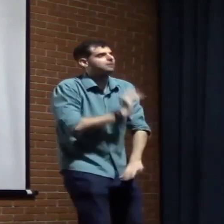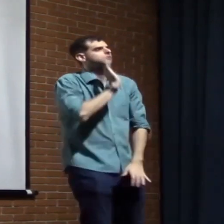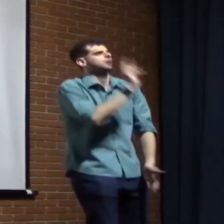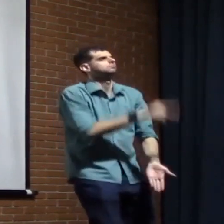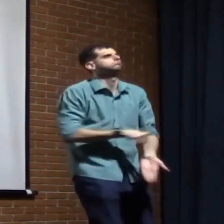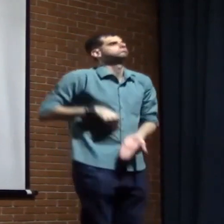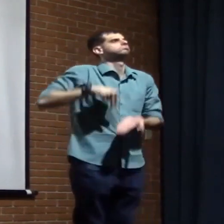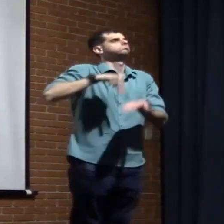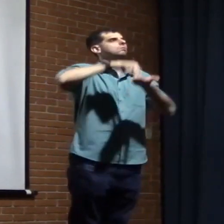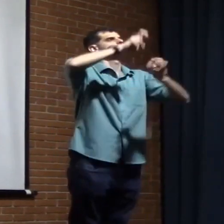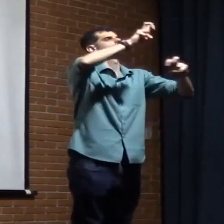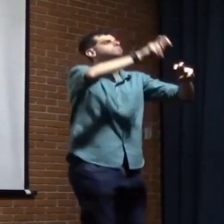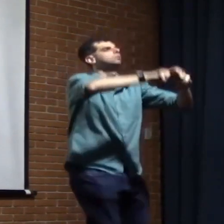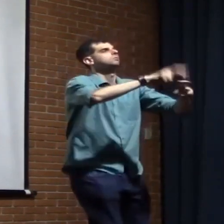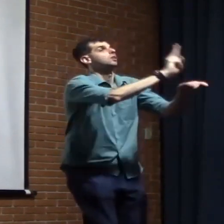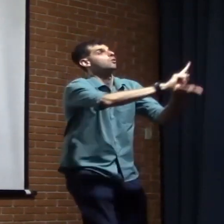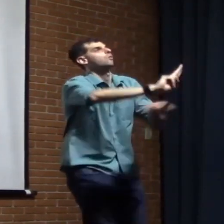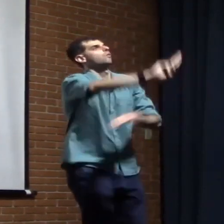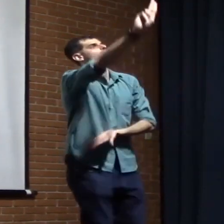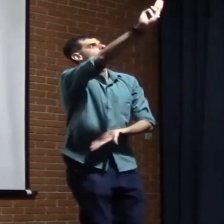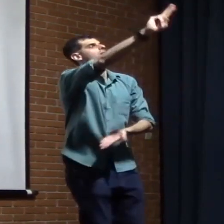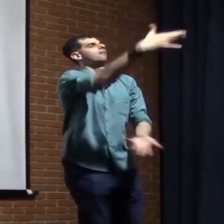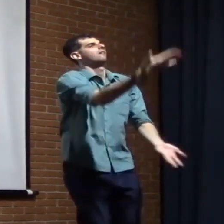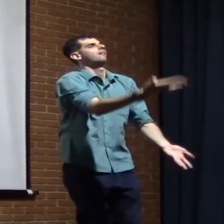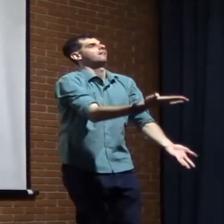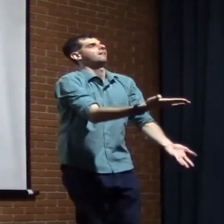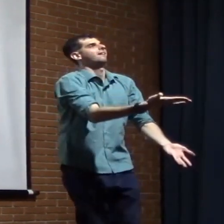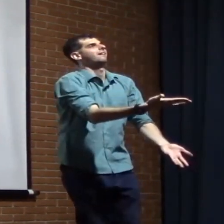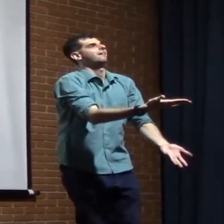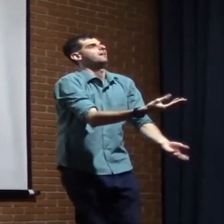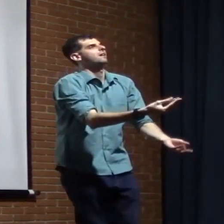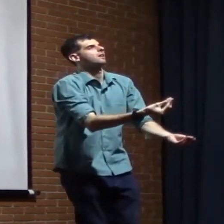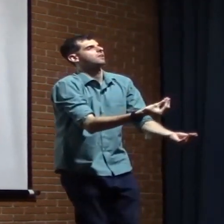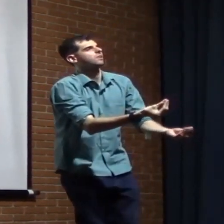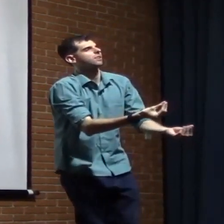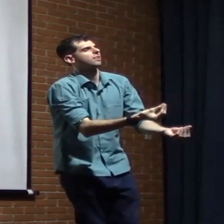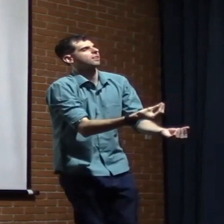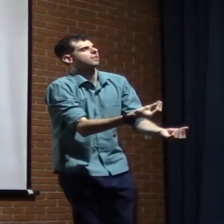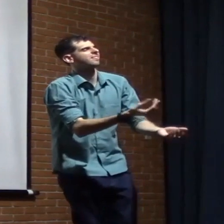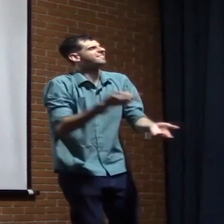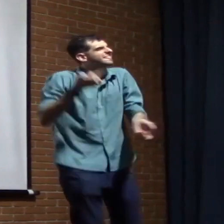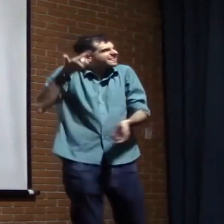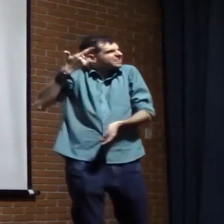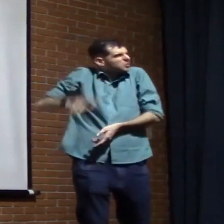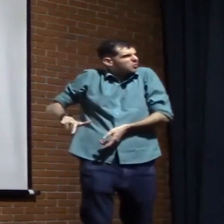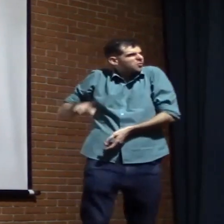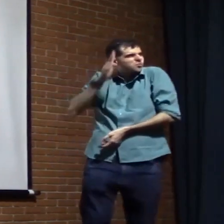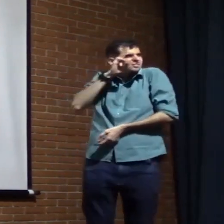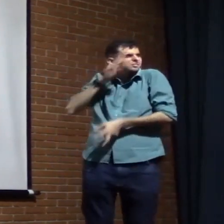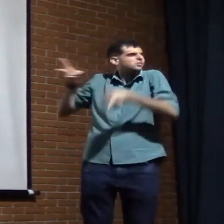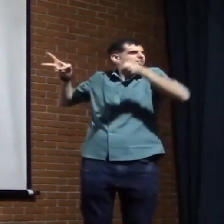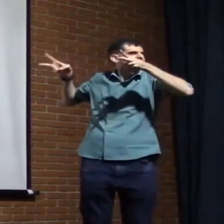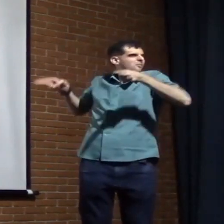respeitado, né? E agora o surdo, ele entra numa universidade e passa pela mesma